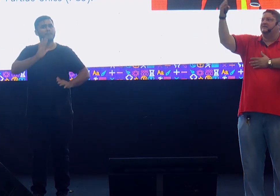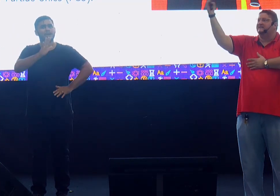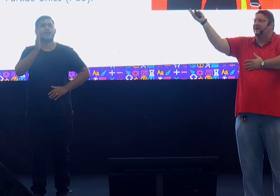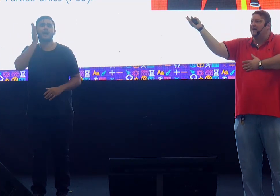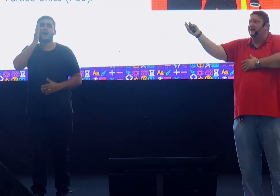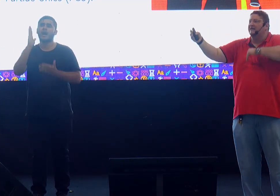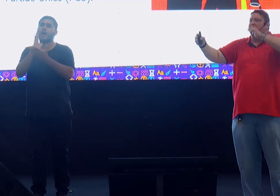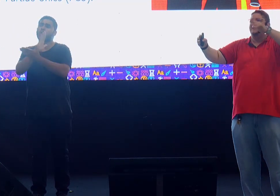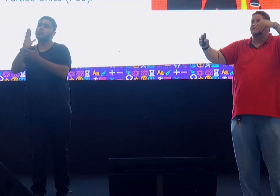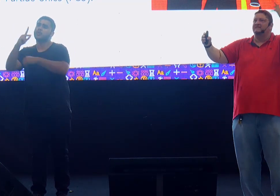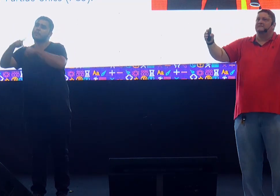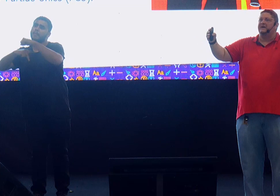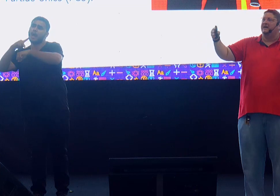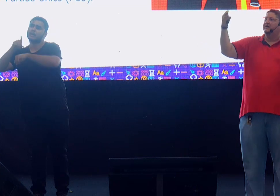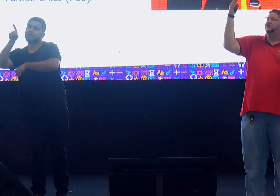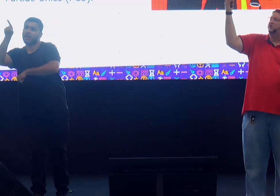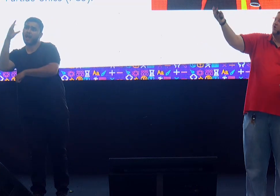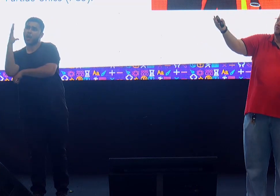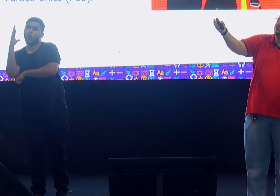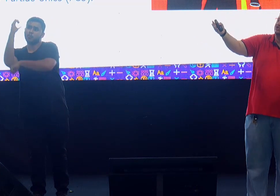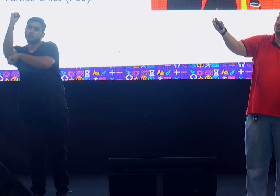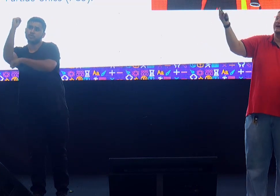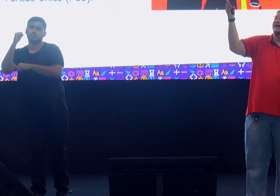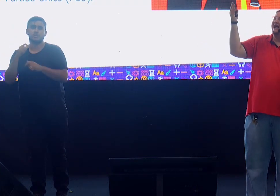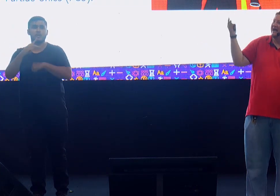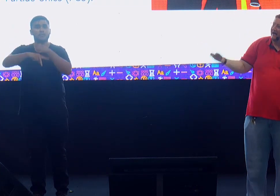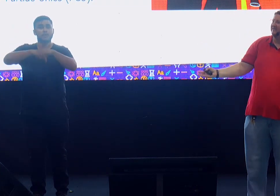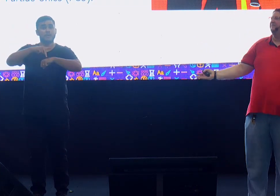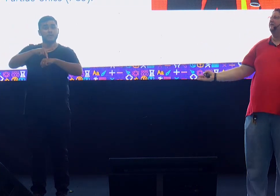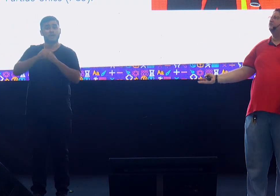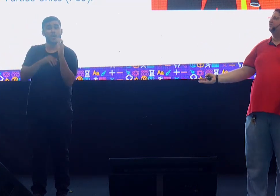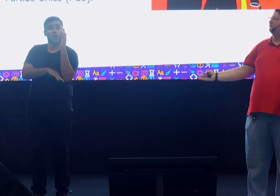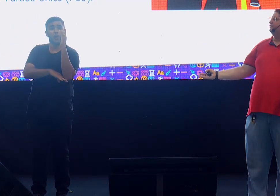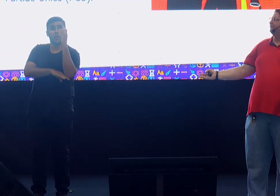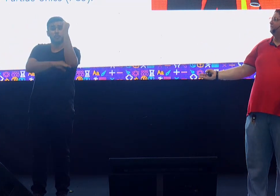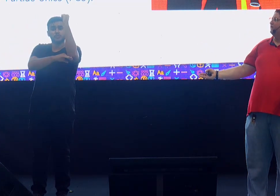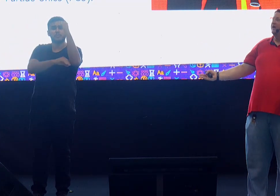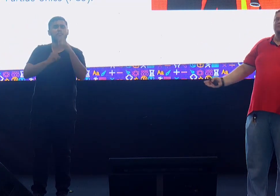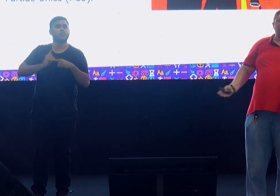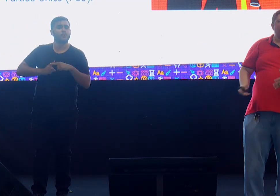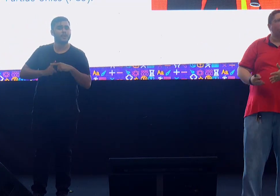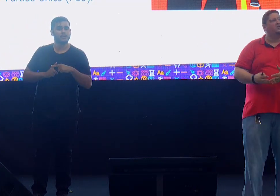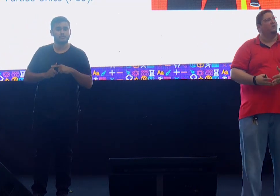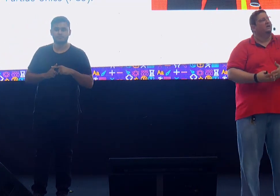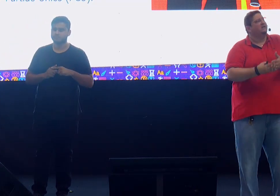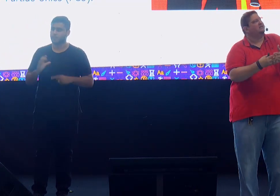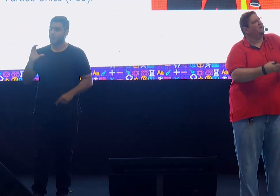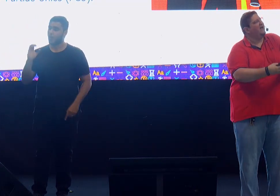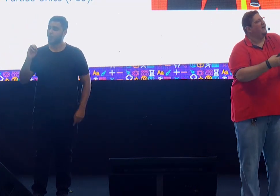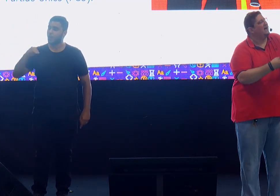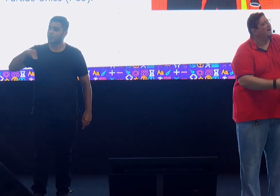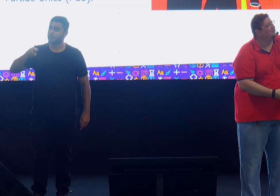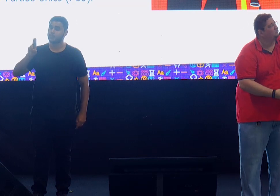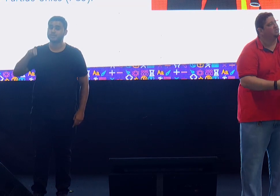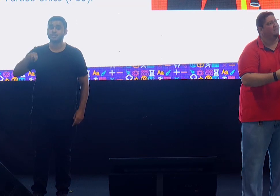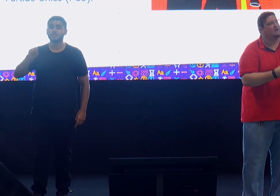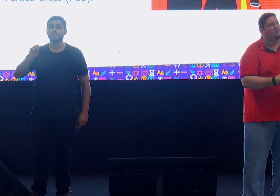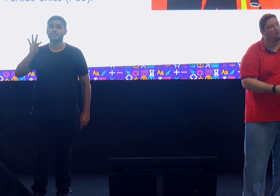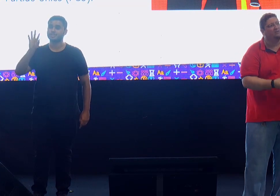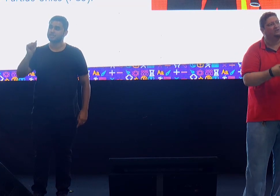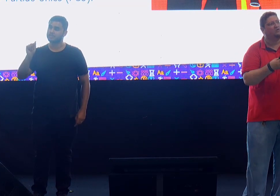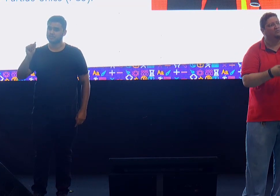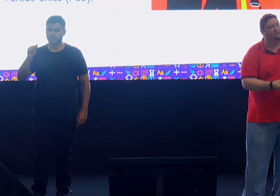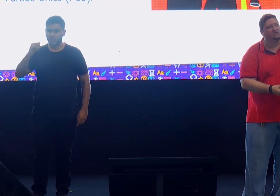chamam país A e país B de comunista? Erradamente. Professor, então é errado